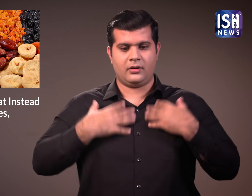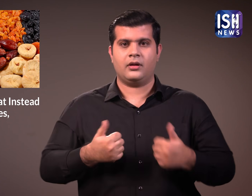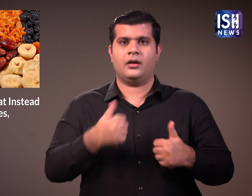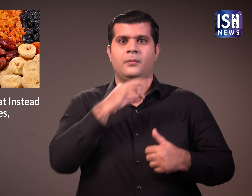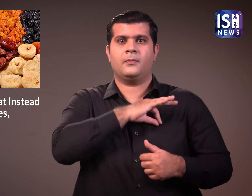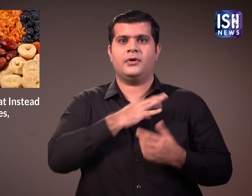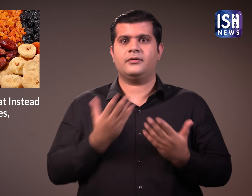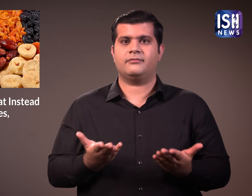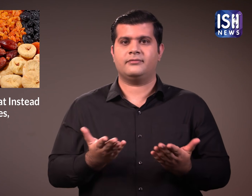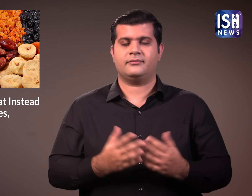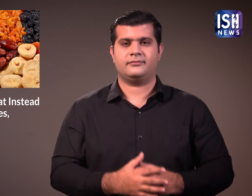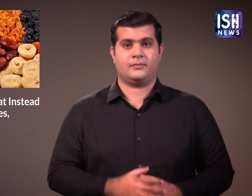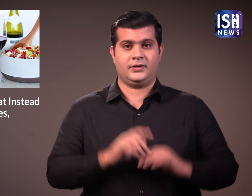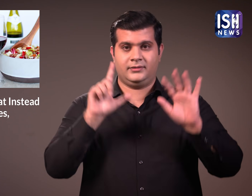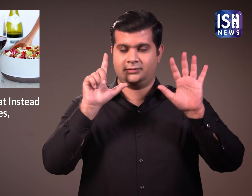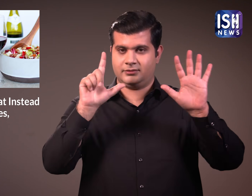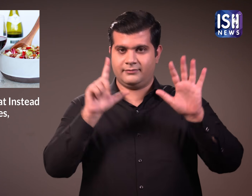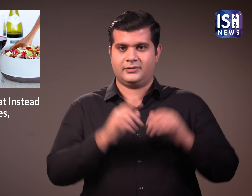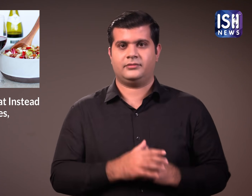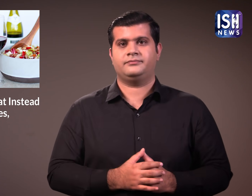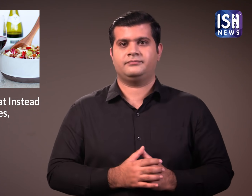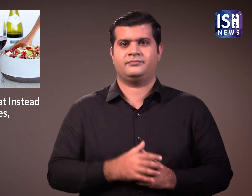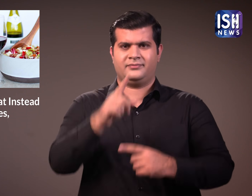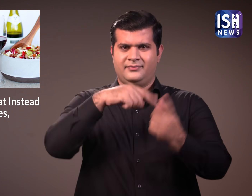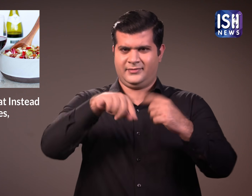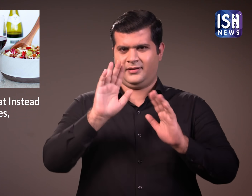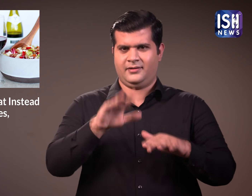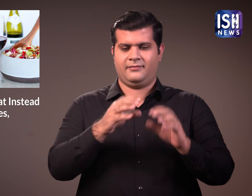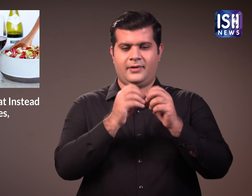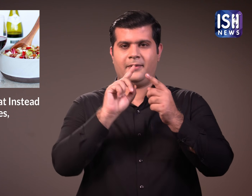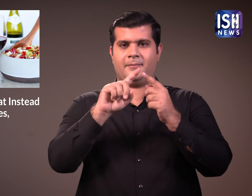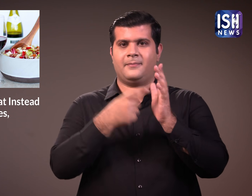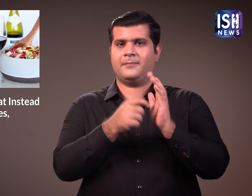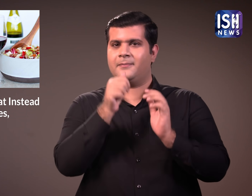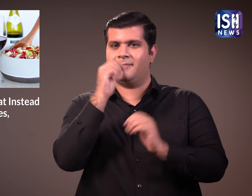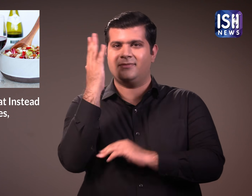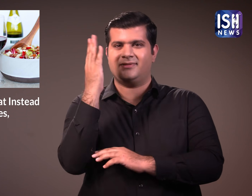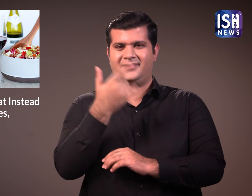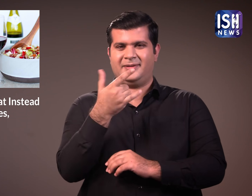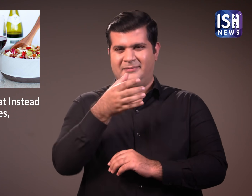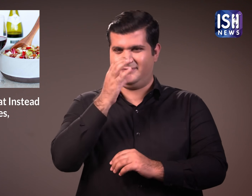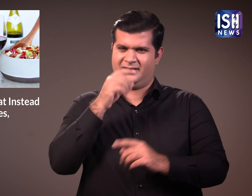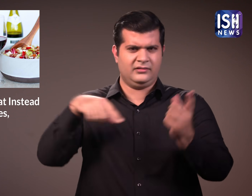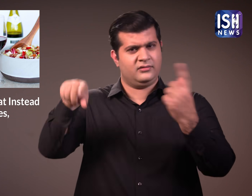है। अथ्यदिक मातरा में बियर पीने से बियर बैली हो सकती